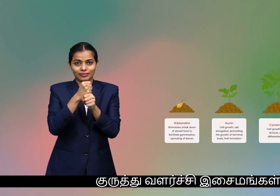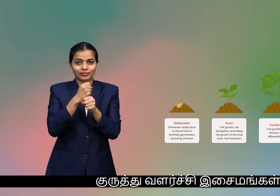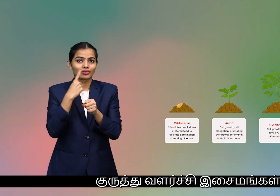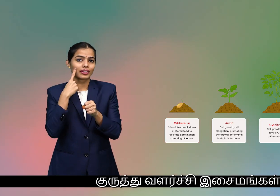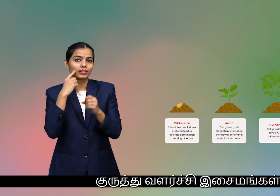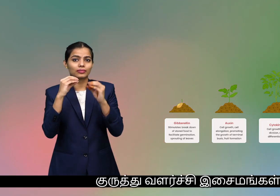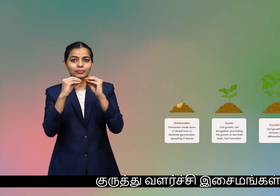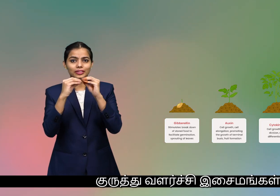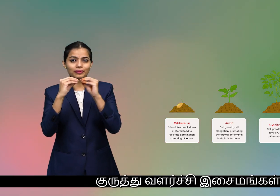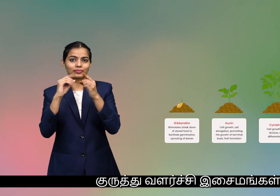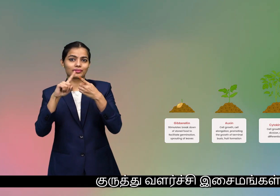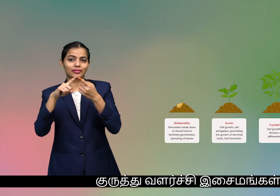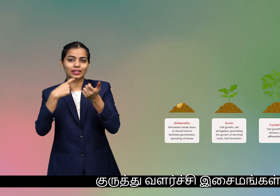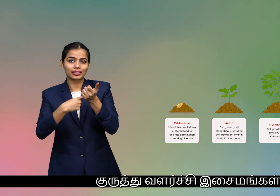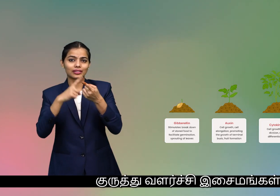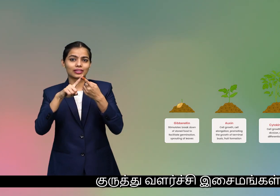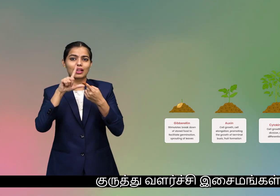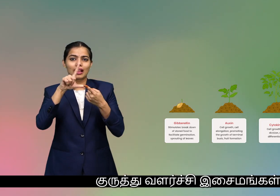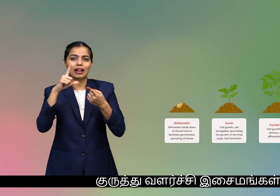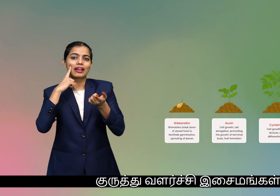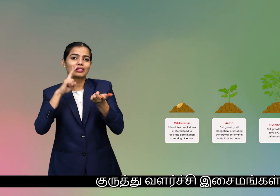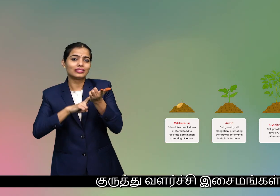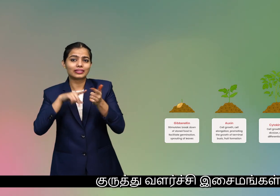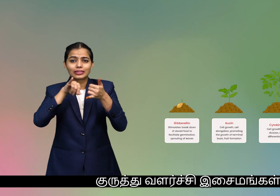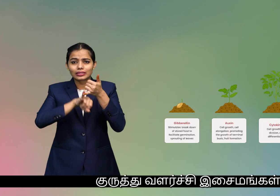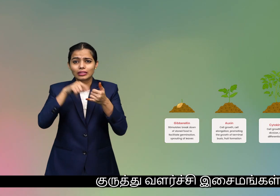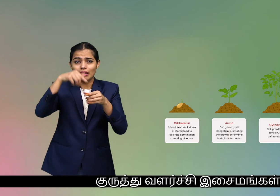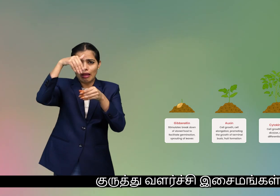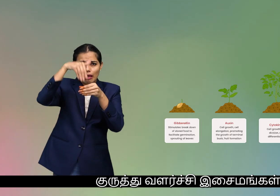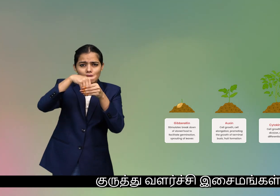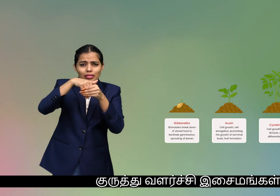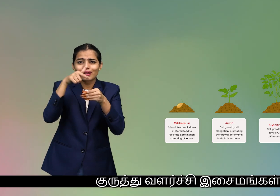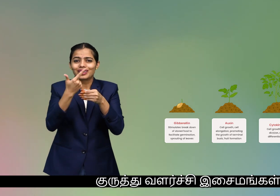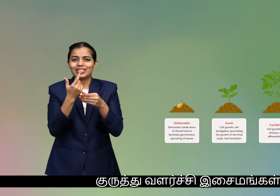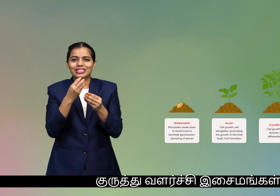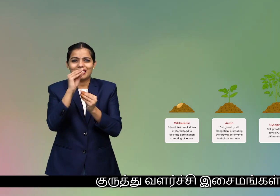குருத்து வளர்ச்சி இசைமங்கள் கன்னியமாதலை தூண்டுகிறது.